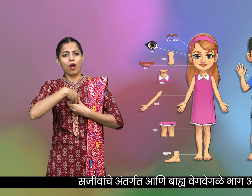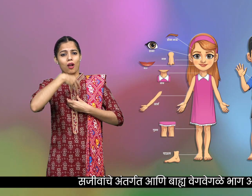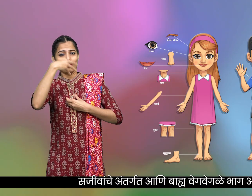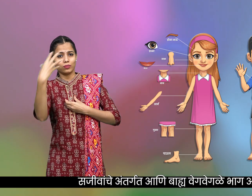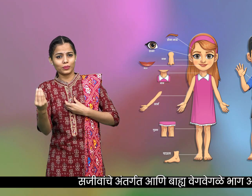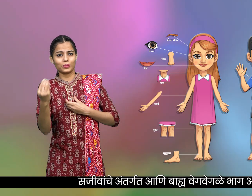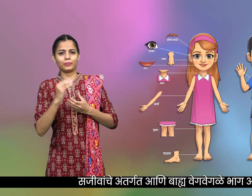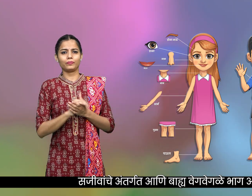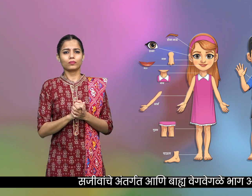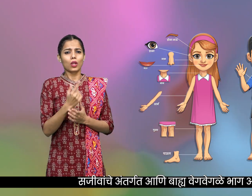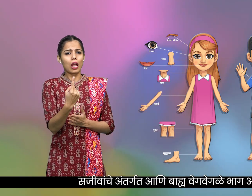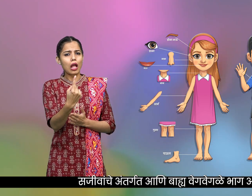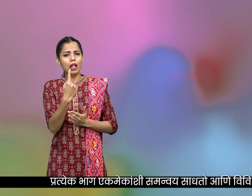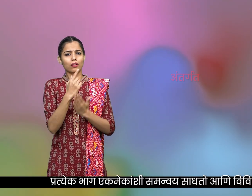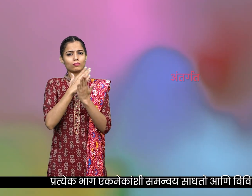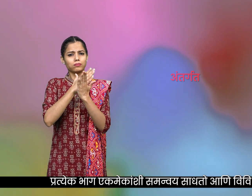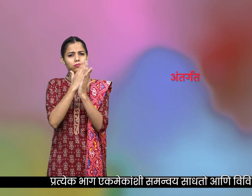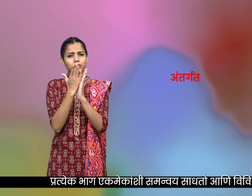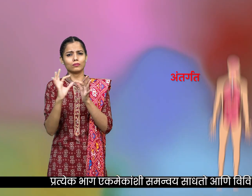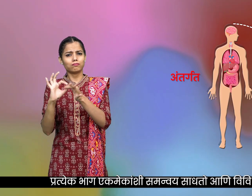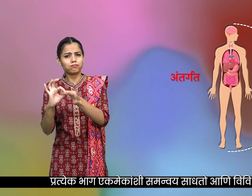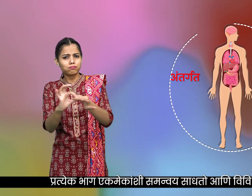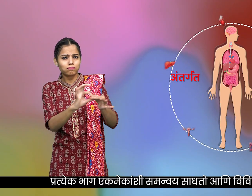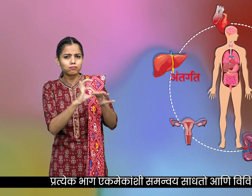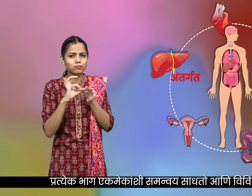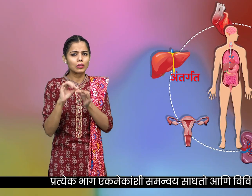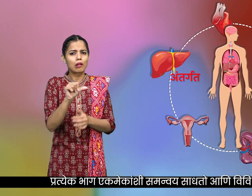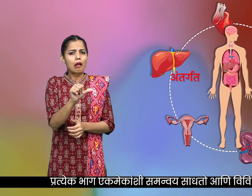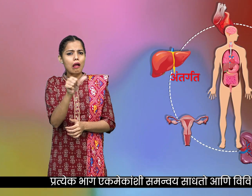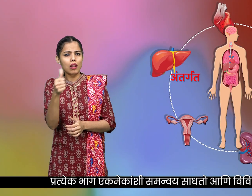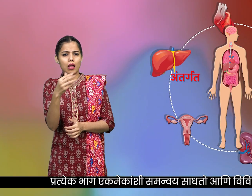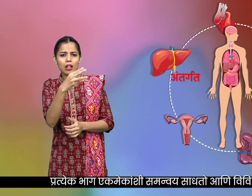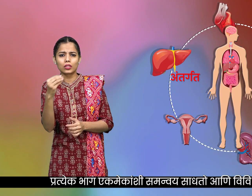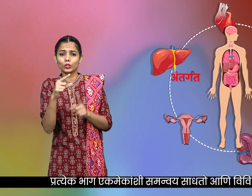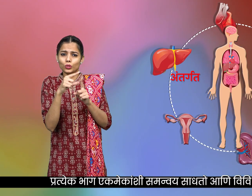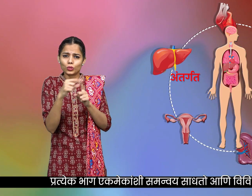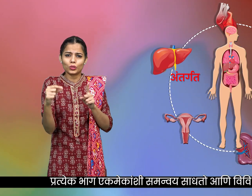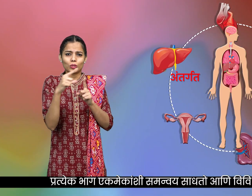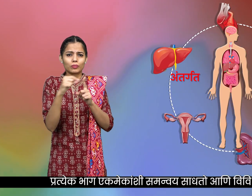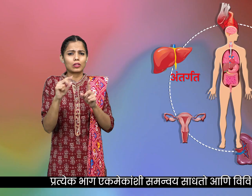भाग असतात. प्रत्येक भाग एकमेकांशी समन्वय साधतो आणि विविध कार्य करतो.